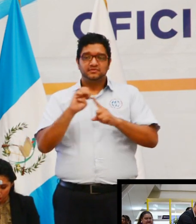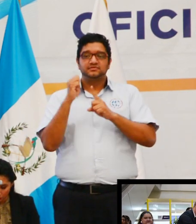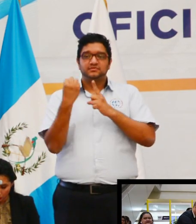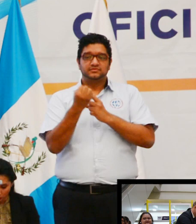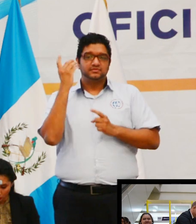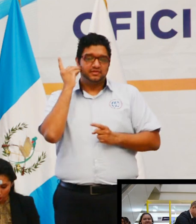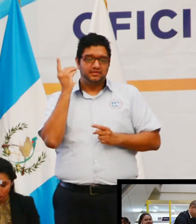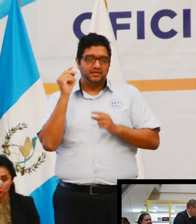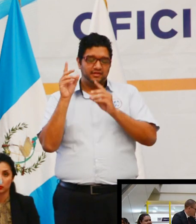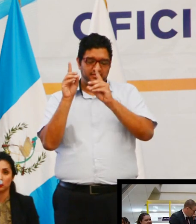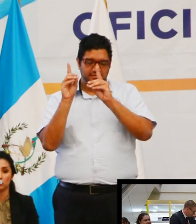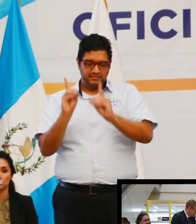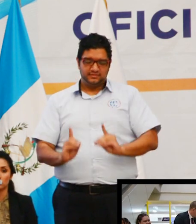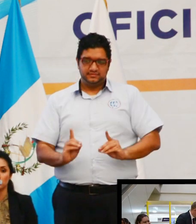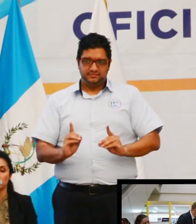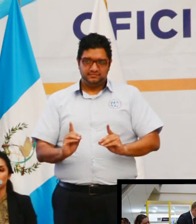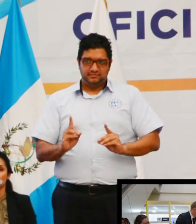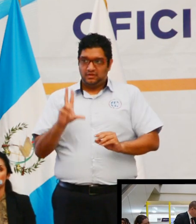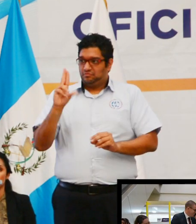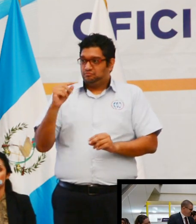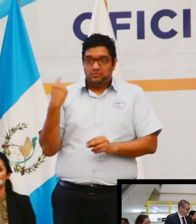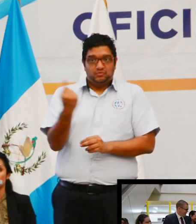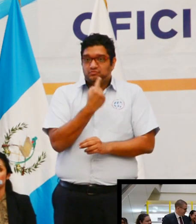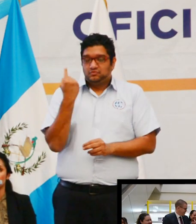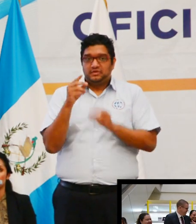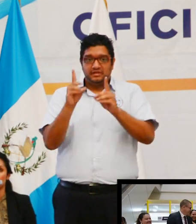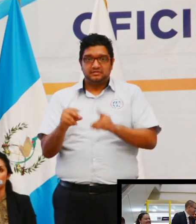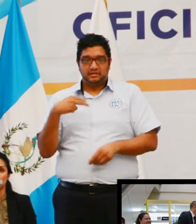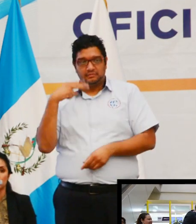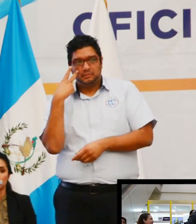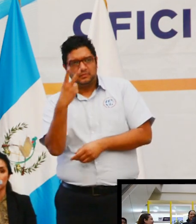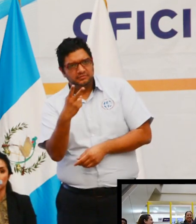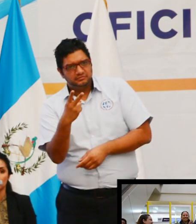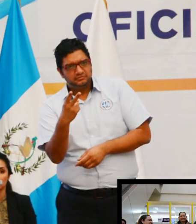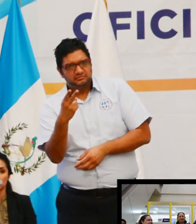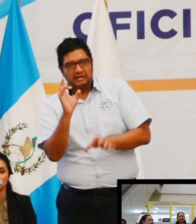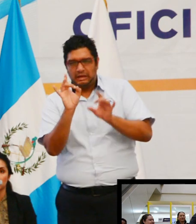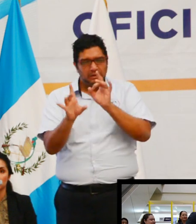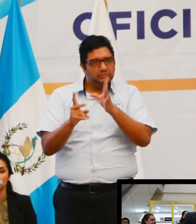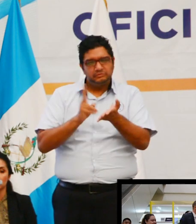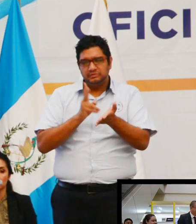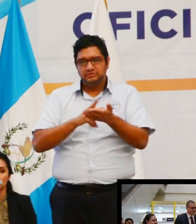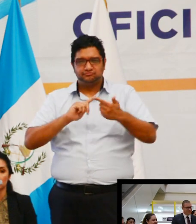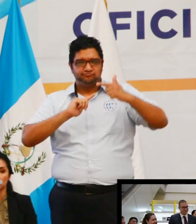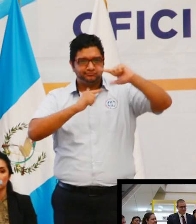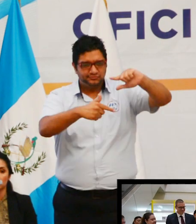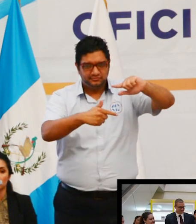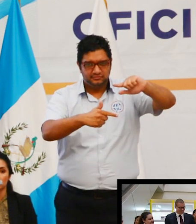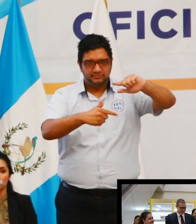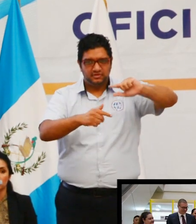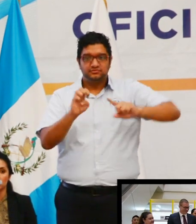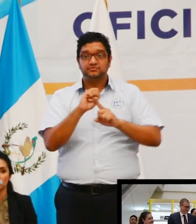no toda la discapacidad es evidente, no toda la discapacidad es física, no son limitaciones. Son situaciones